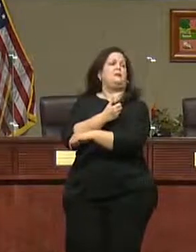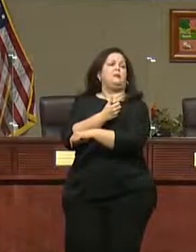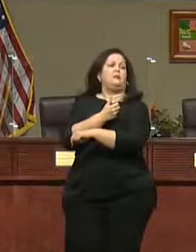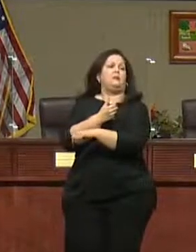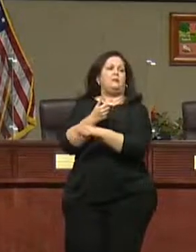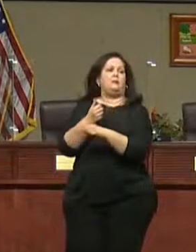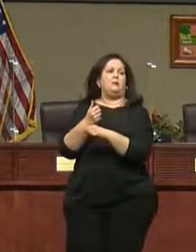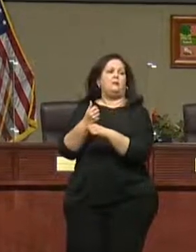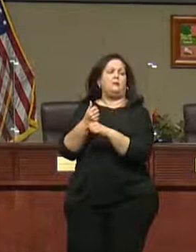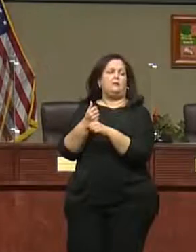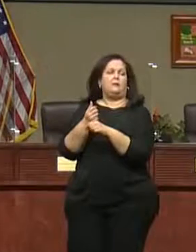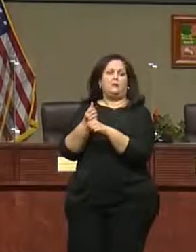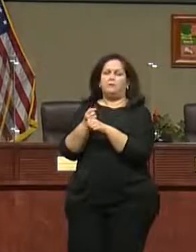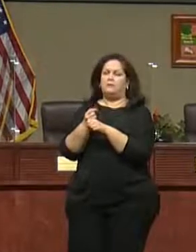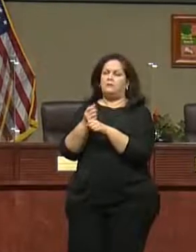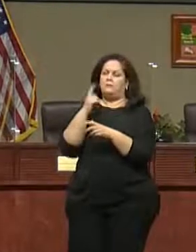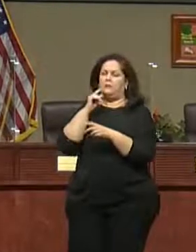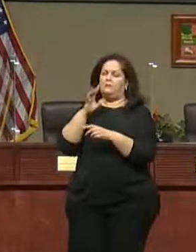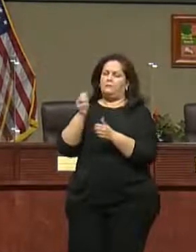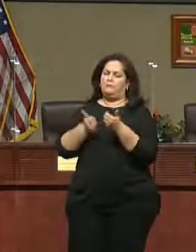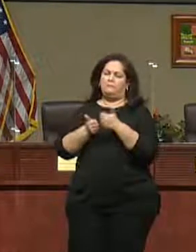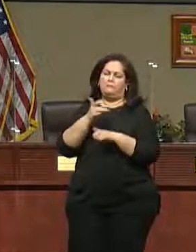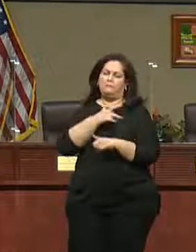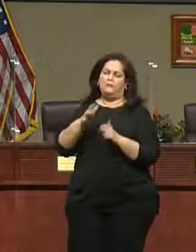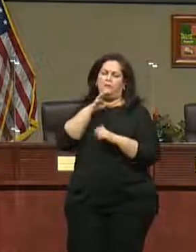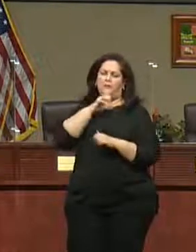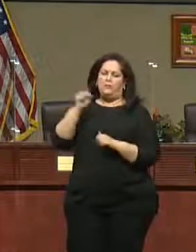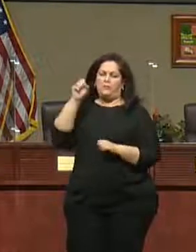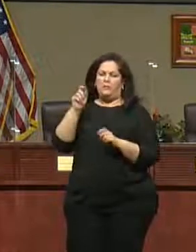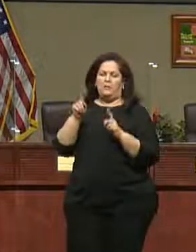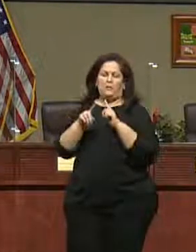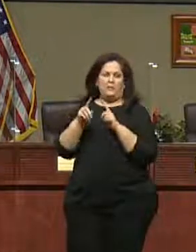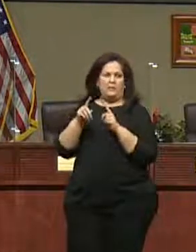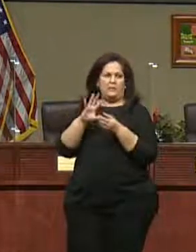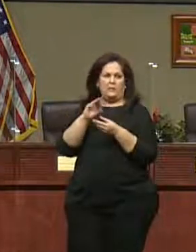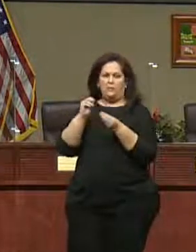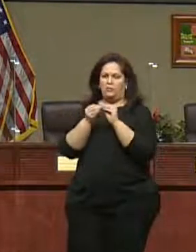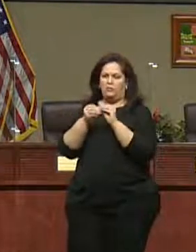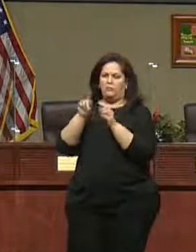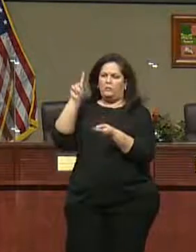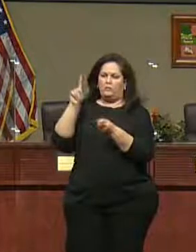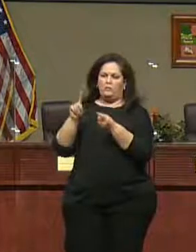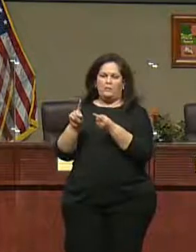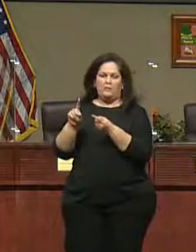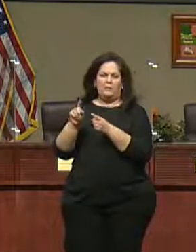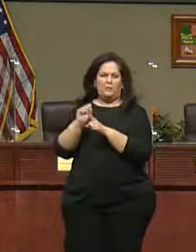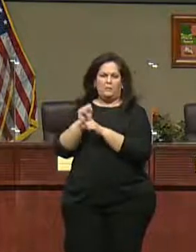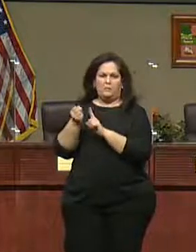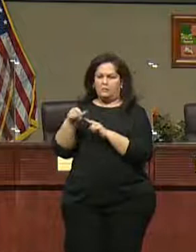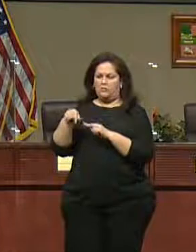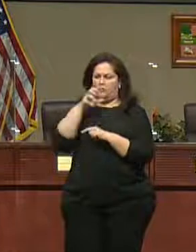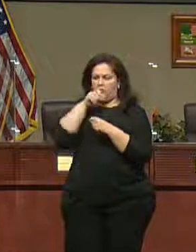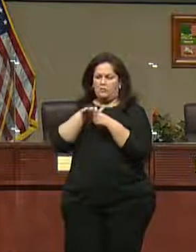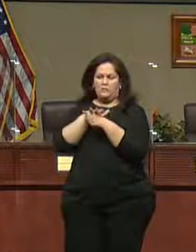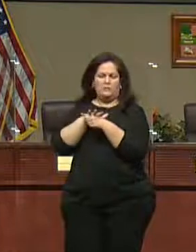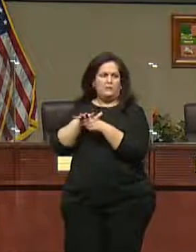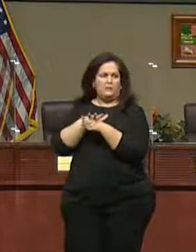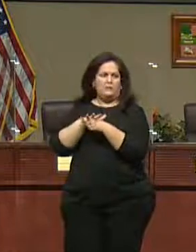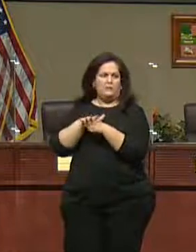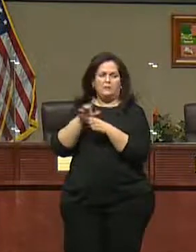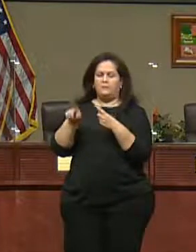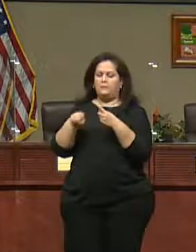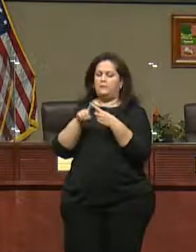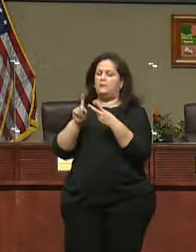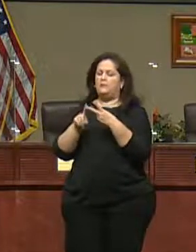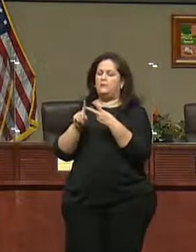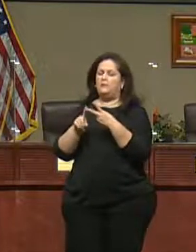población, sobre todo mayor, de los adultos mayores, en lo que es el descenso de los casos acá en el condado Orange. Y la segunda